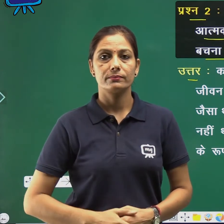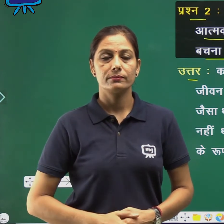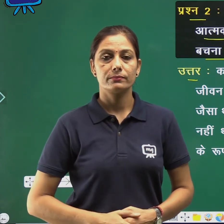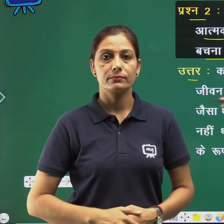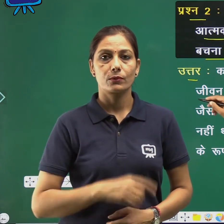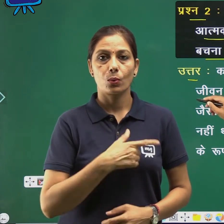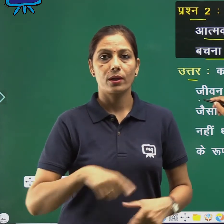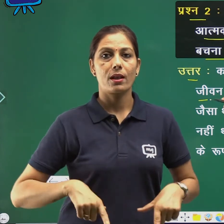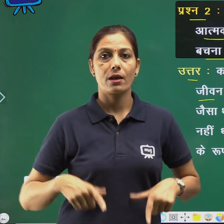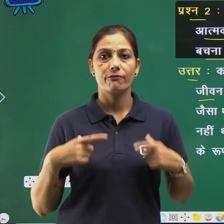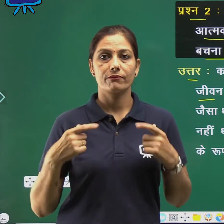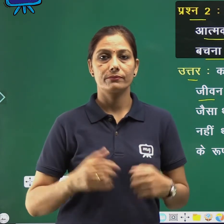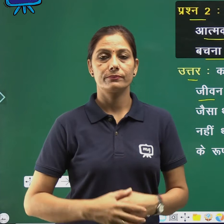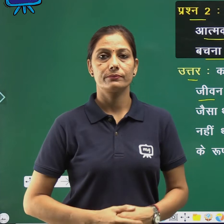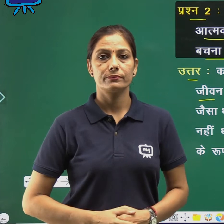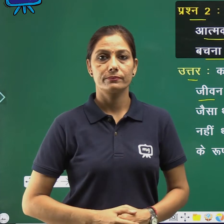उनका जीवन